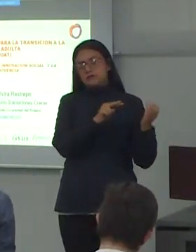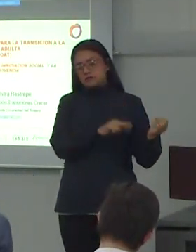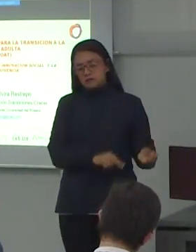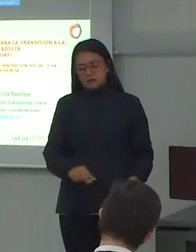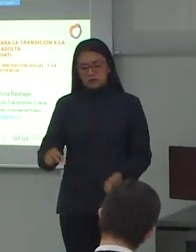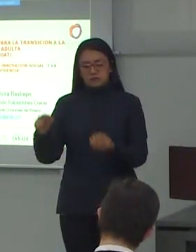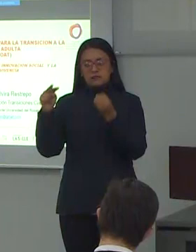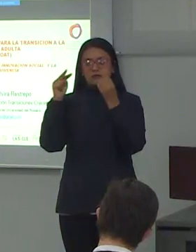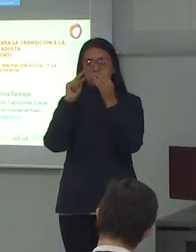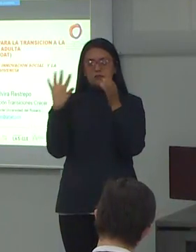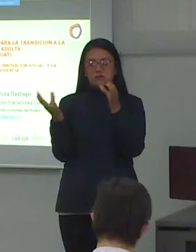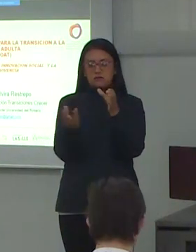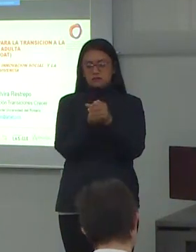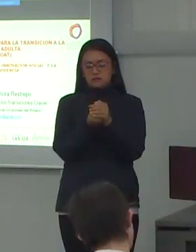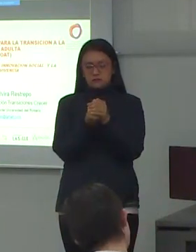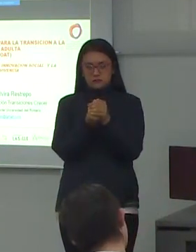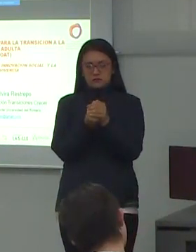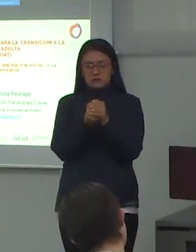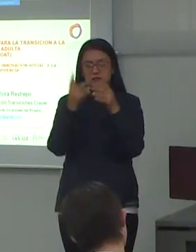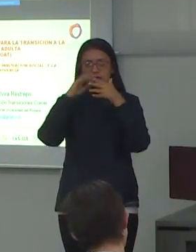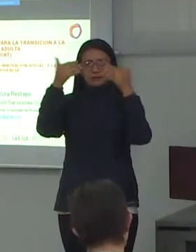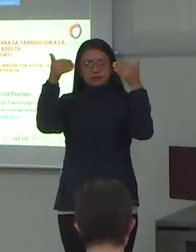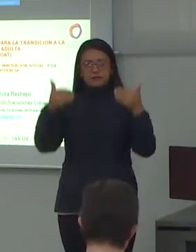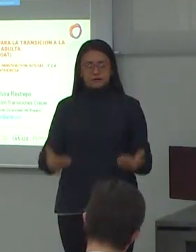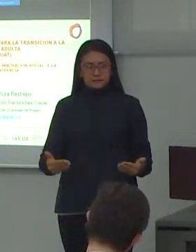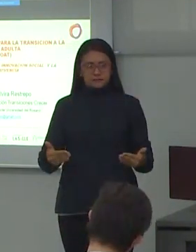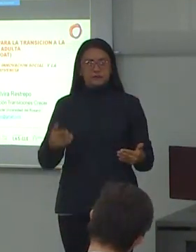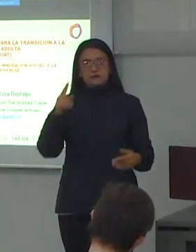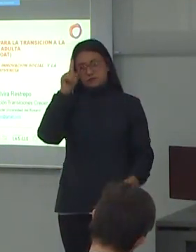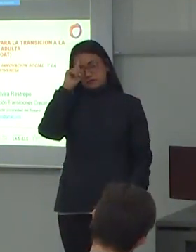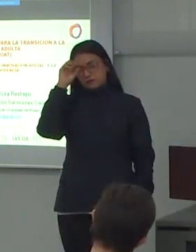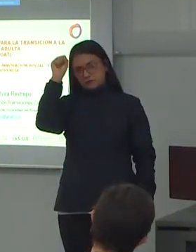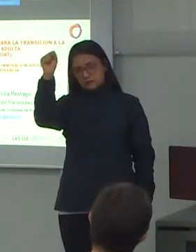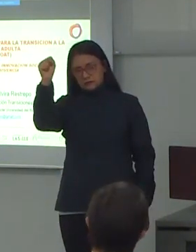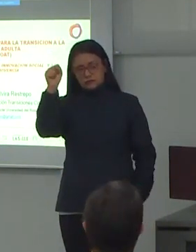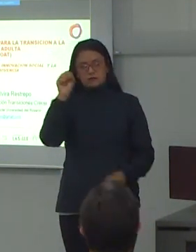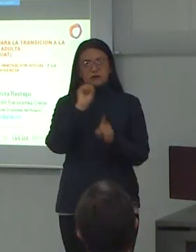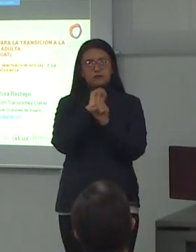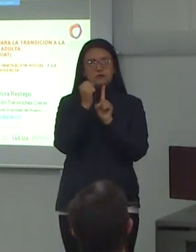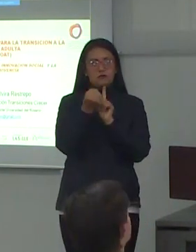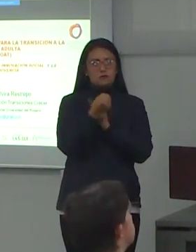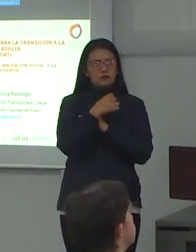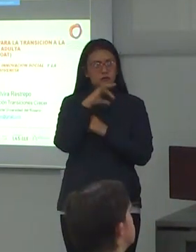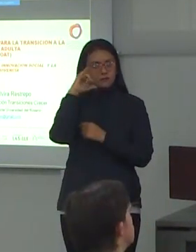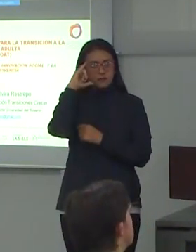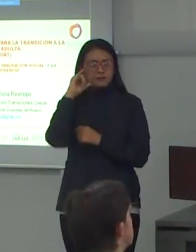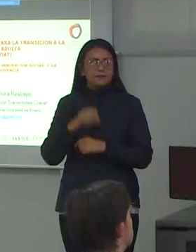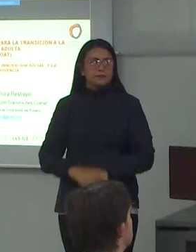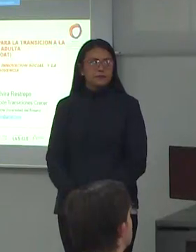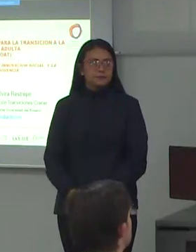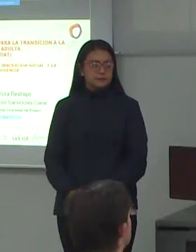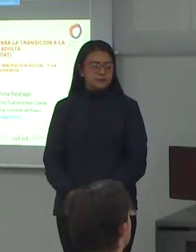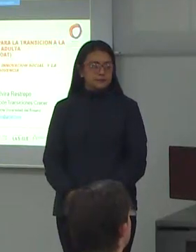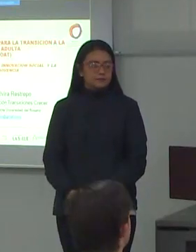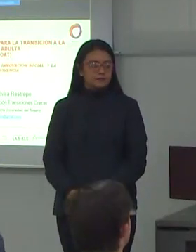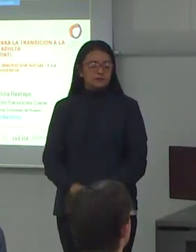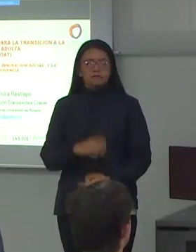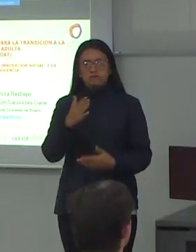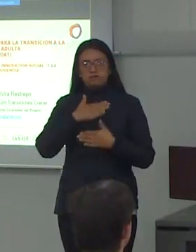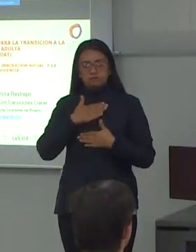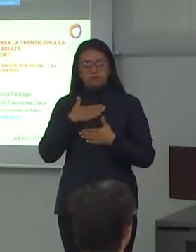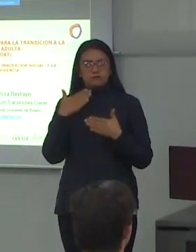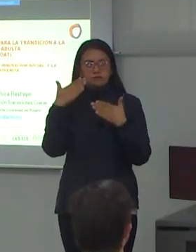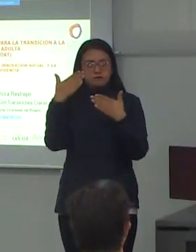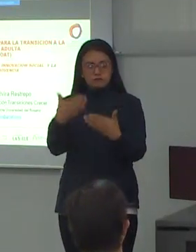inclusiva y la discapacidad intelectual y psicosocial. Es con todo gusto